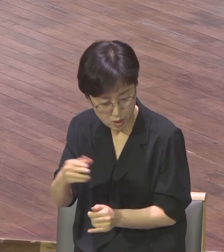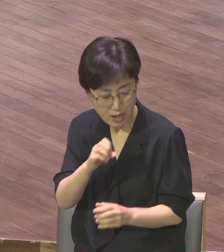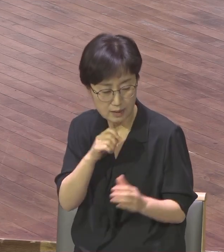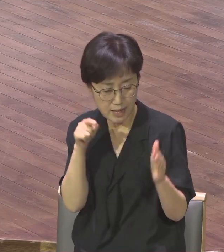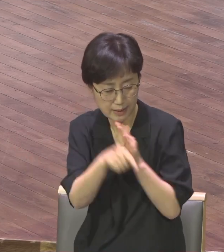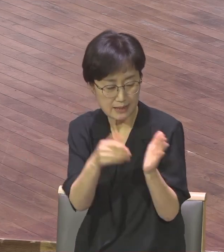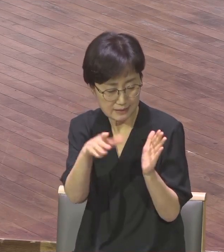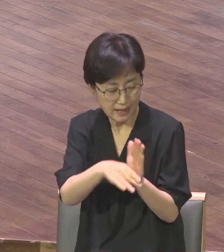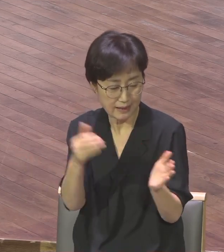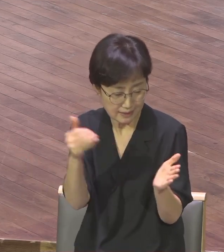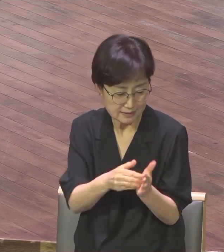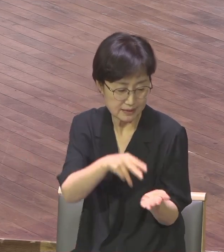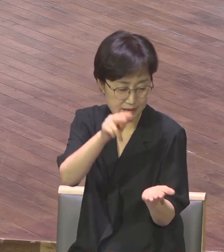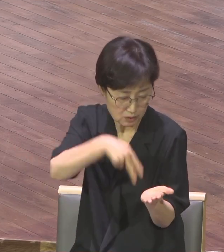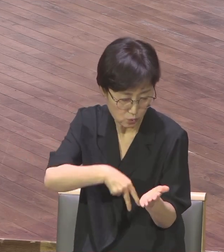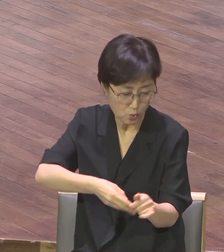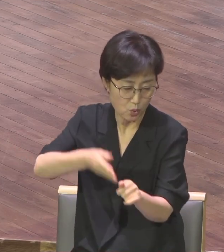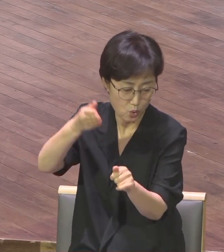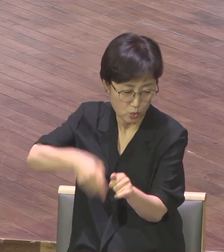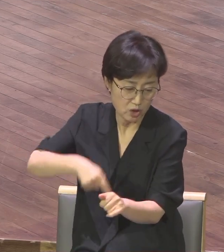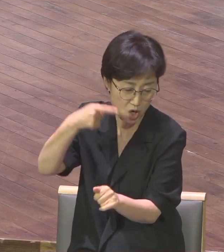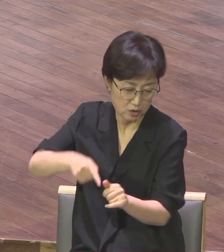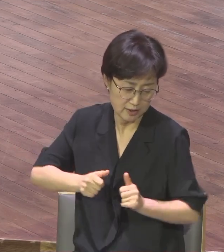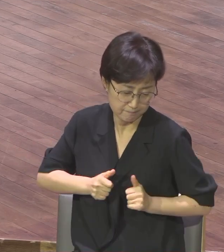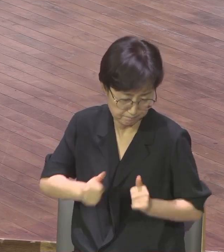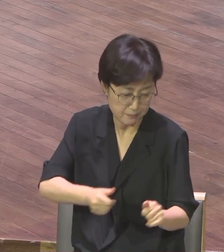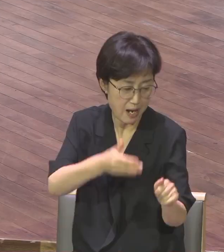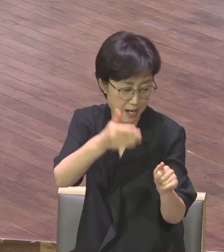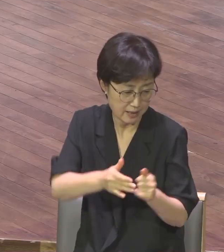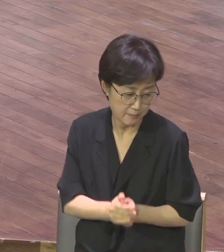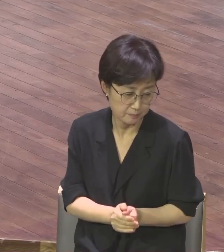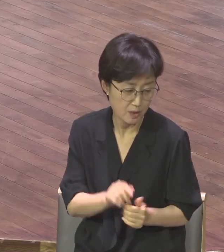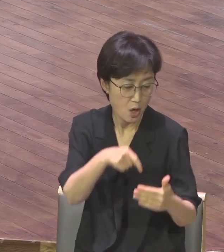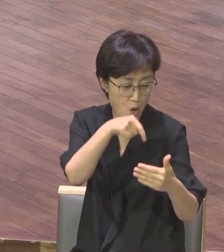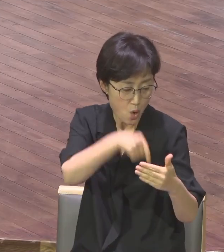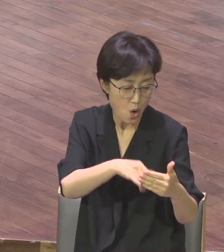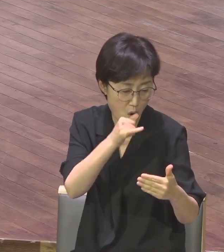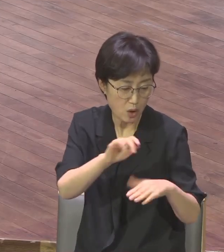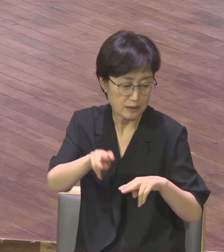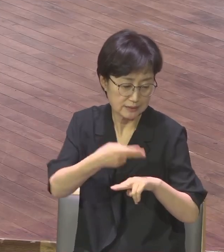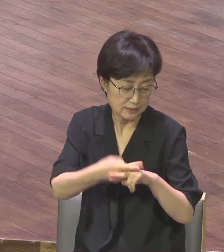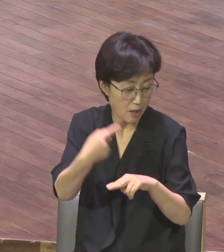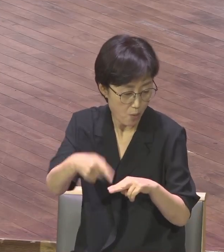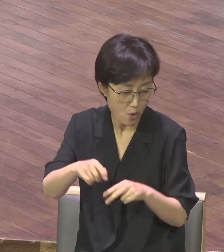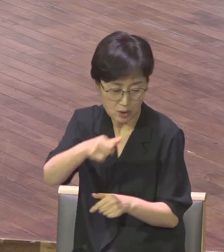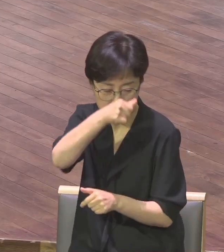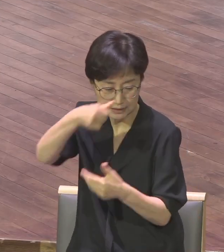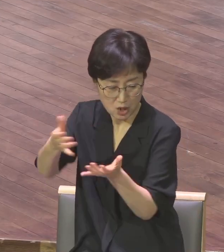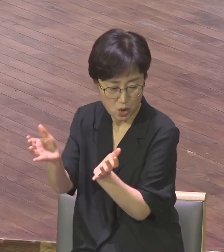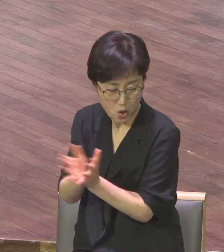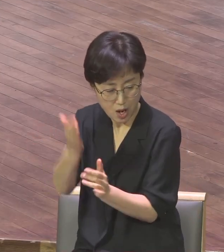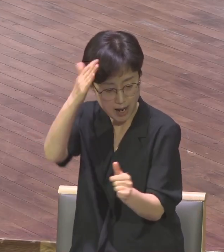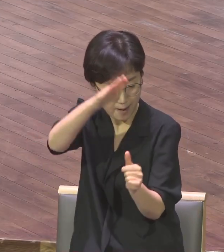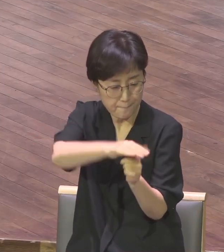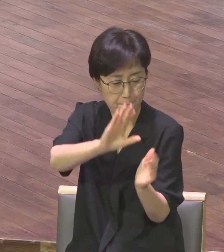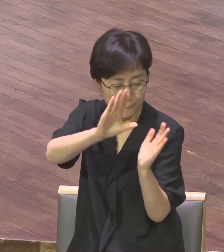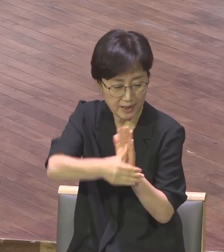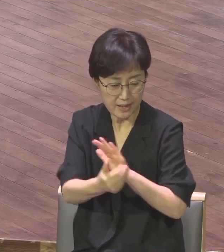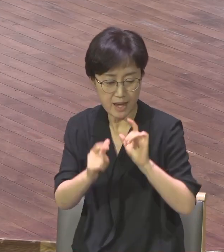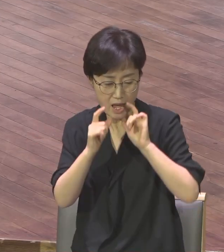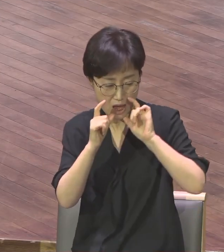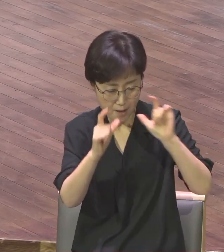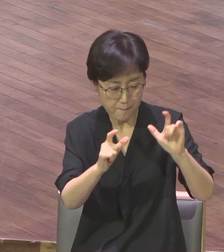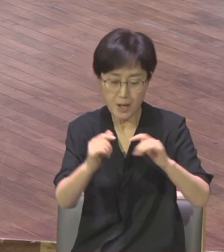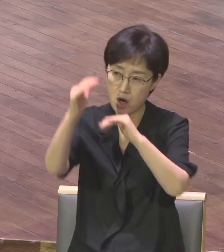때까지 읽는 것과 권하는 것과 가르치는 것에 전념하라. 내 속에 있는 은사 곧 장로의 회에서 안수 받을